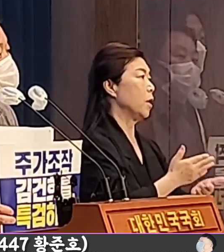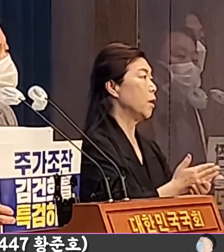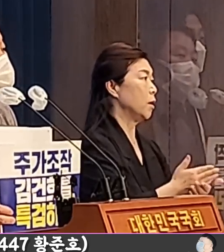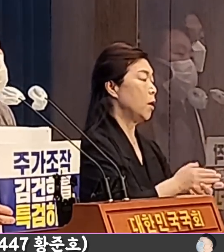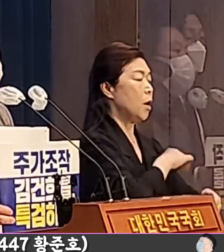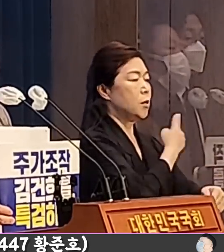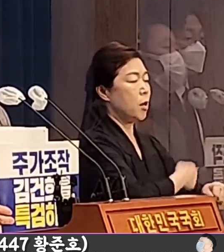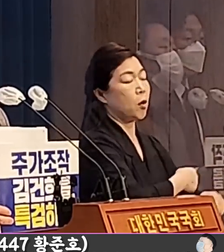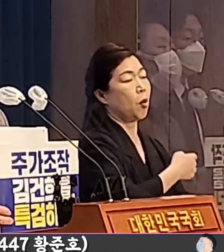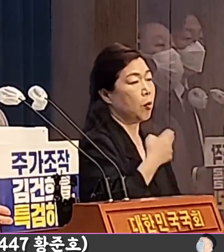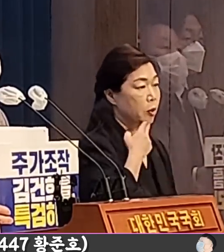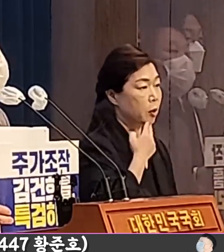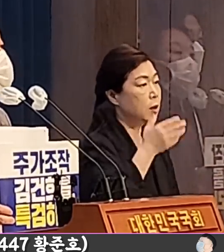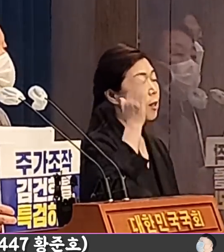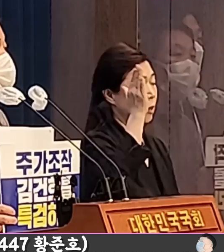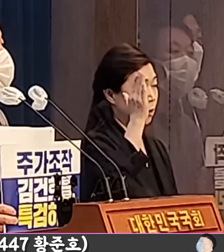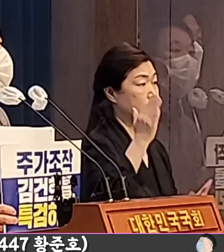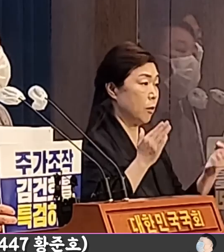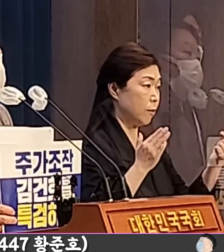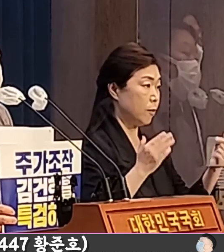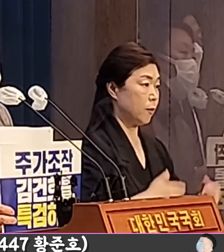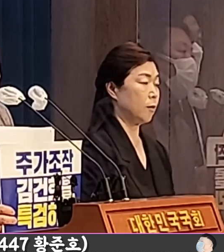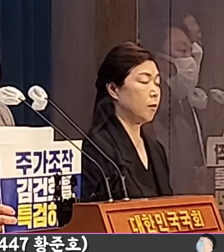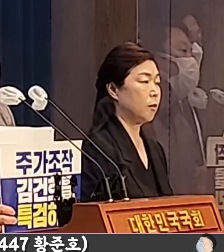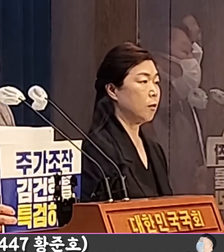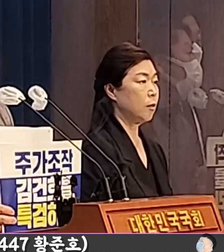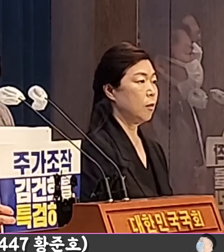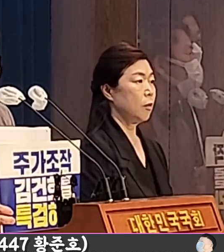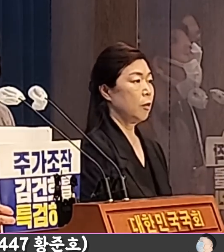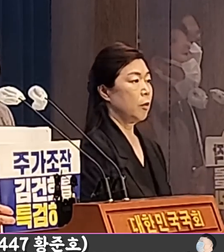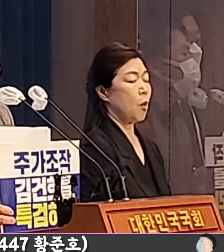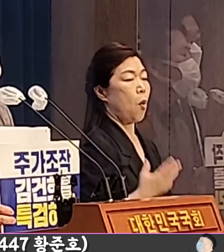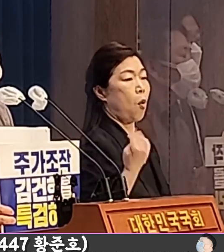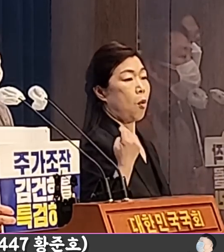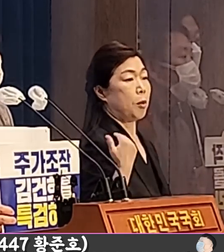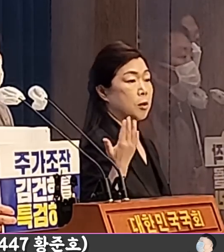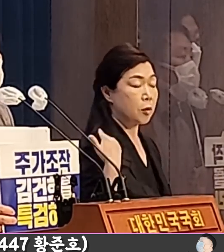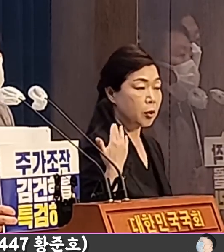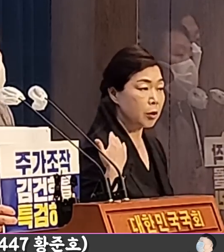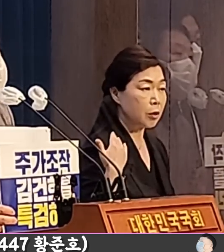염치도 없다라고 지적을 하는 것입니다. 이 사건만 봐도 얼마 전에